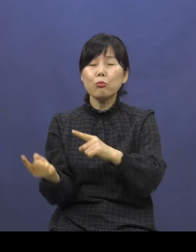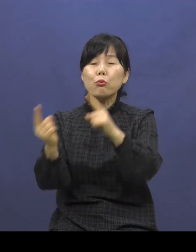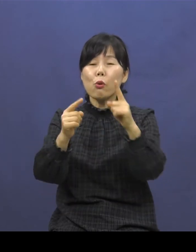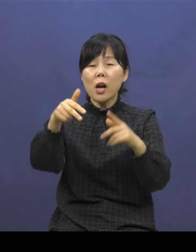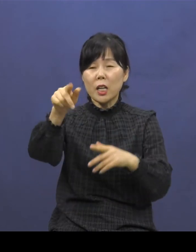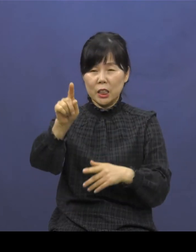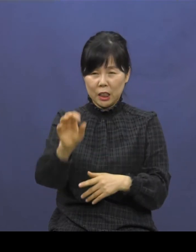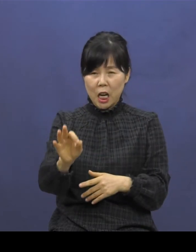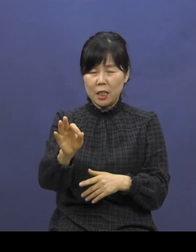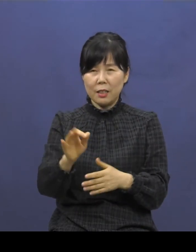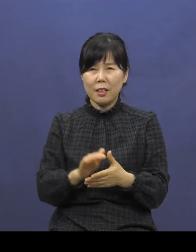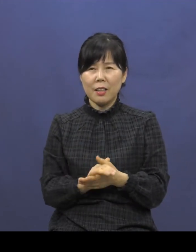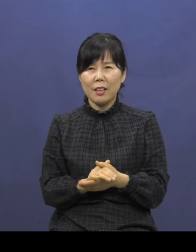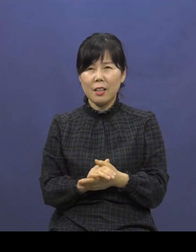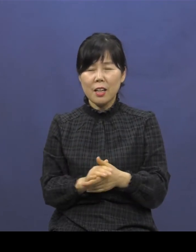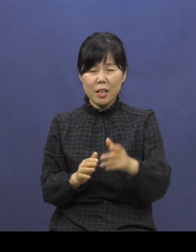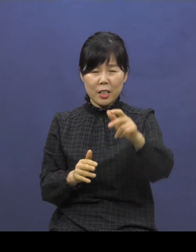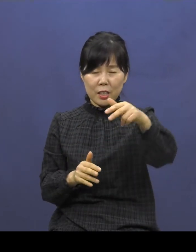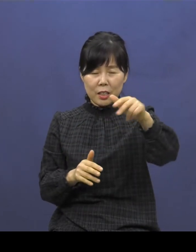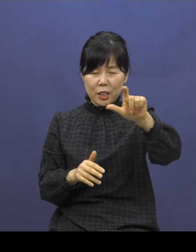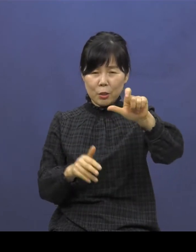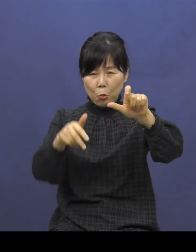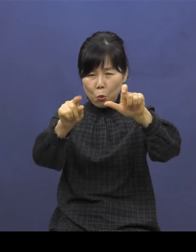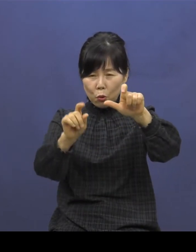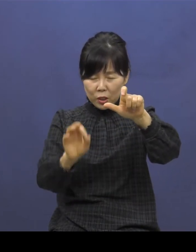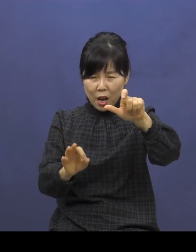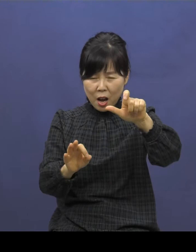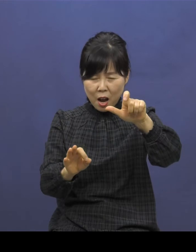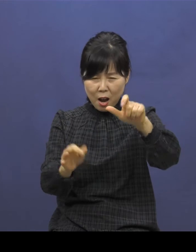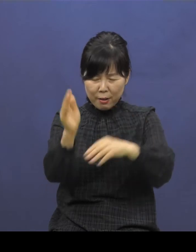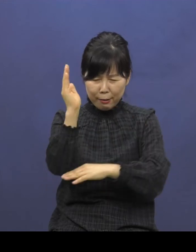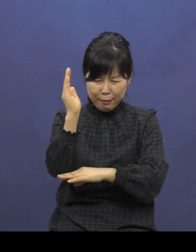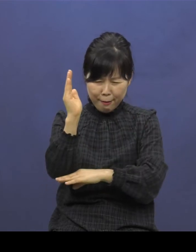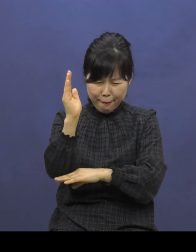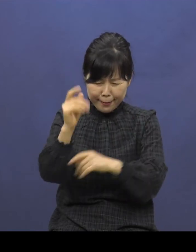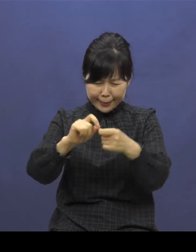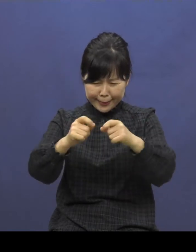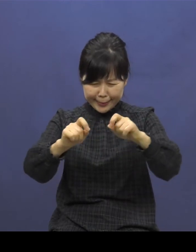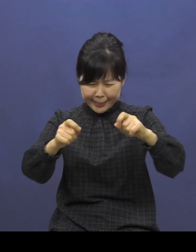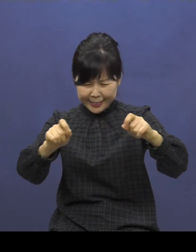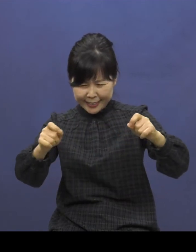15장입니다. 자, 그런데 이렇게 이 고린도전서 15장 이 긴 설교를